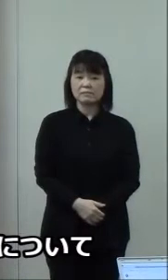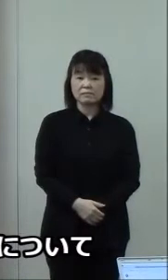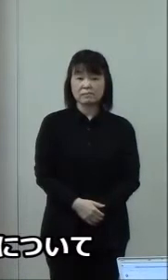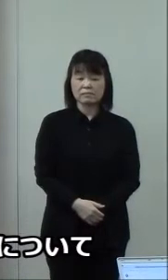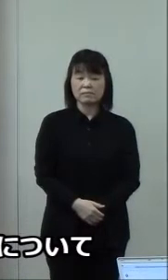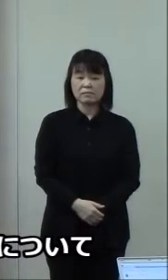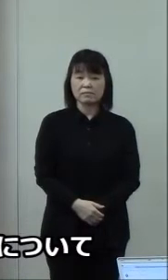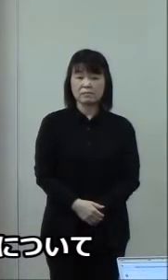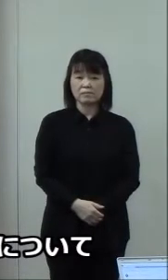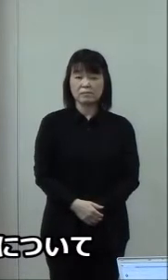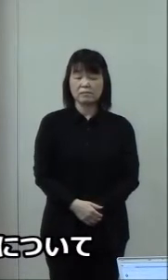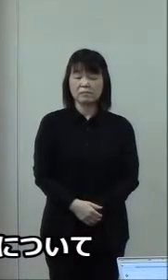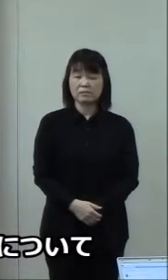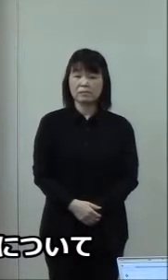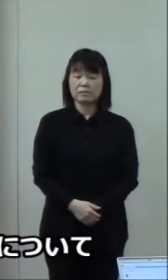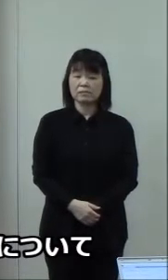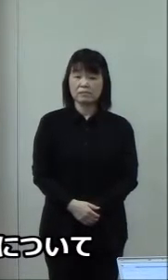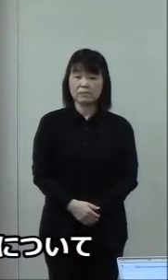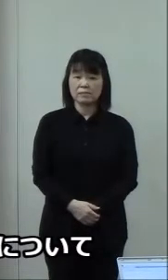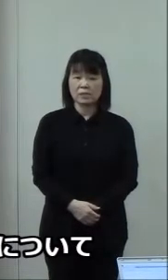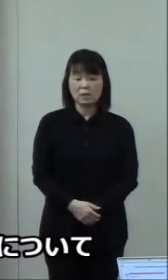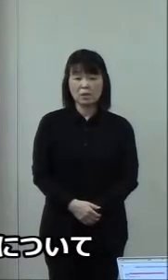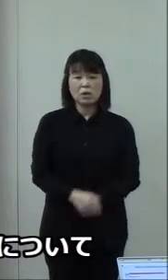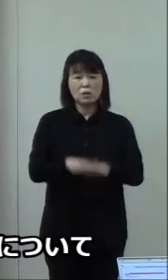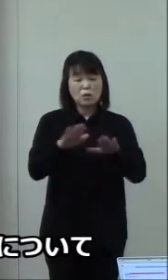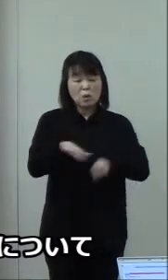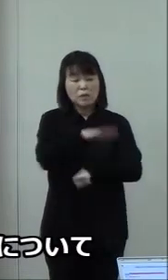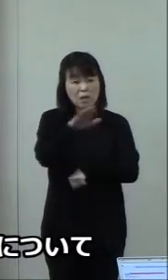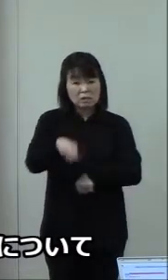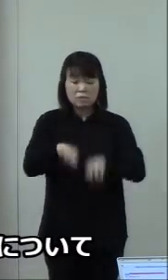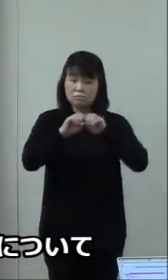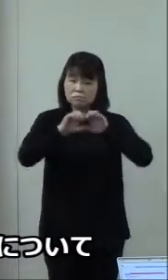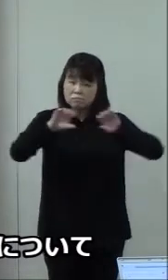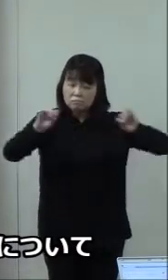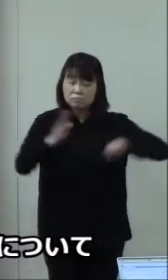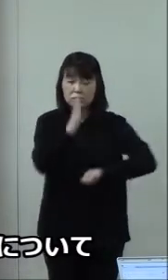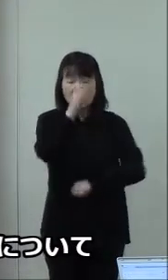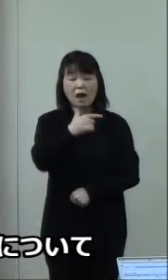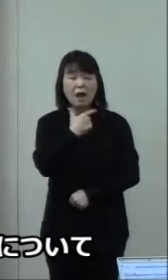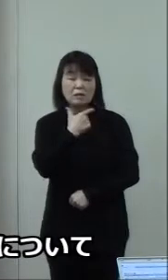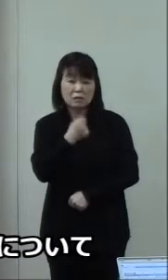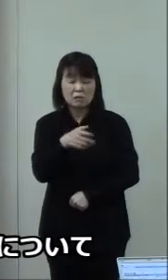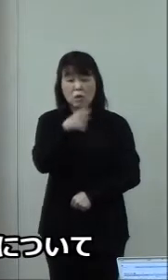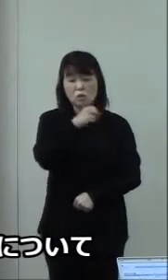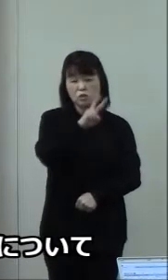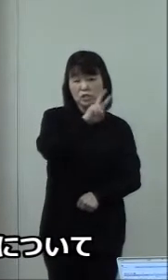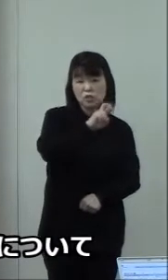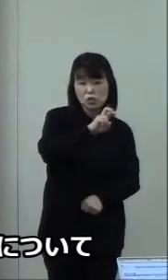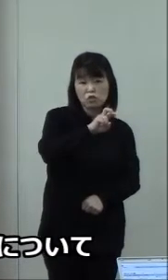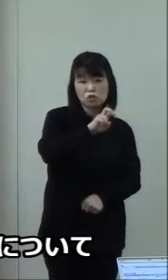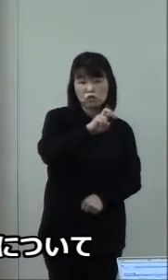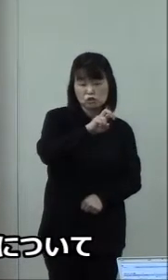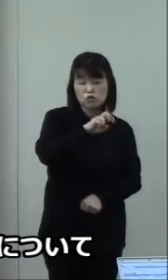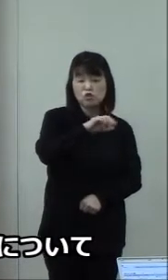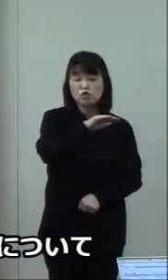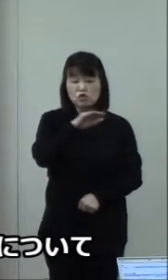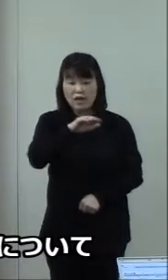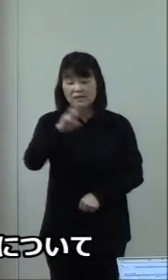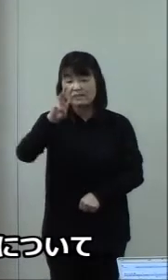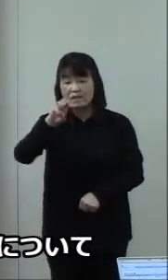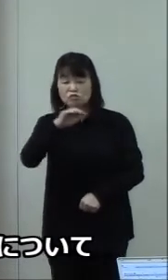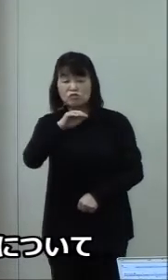日特にまた呼びかけたいのがですね、ここの、20代と30代のところでありま